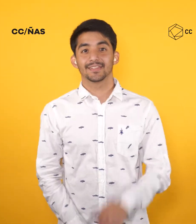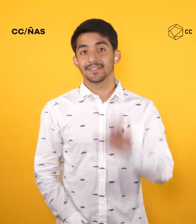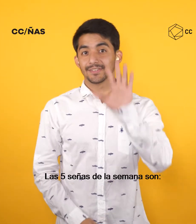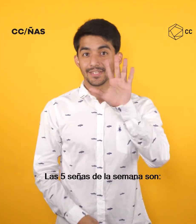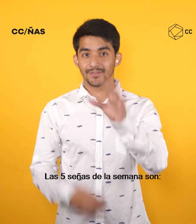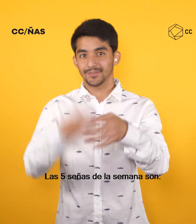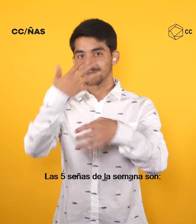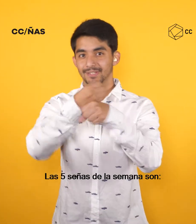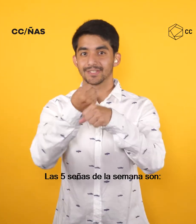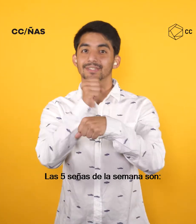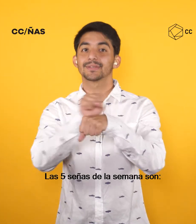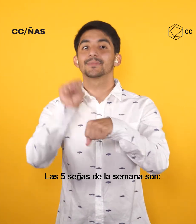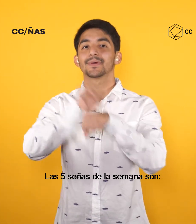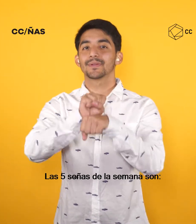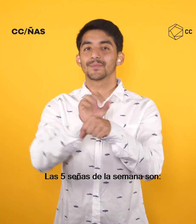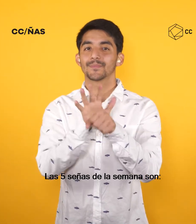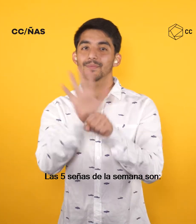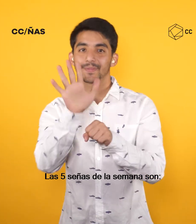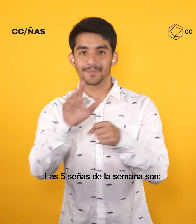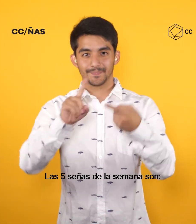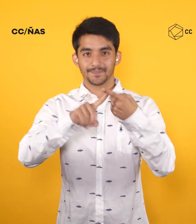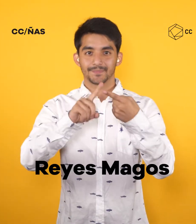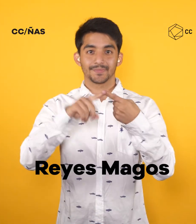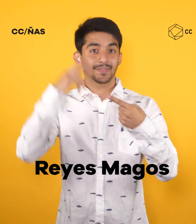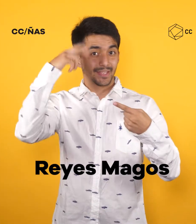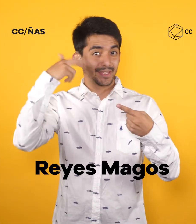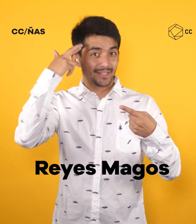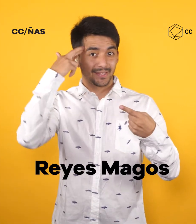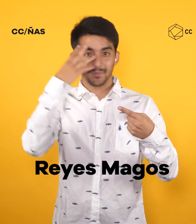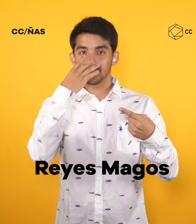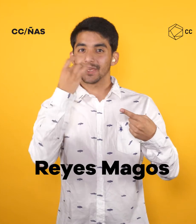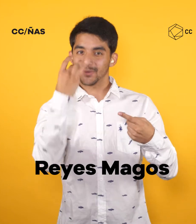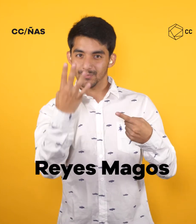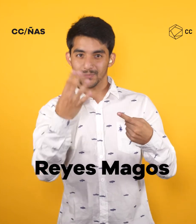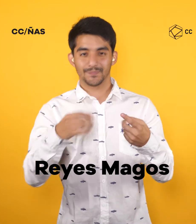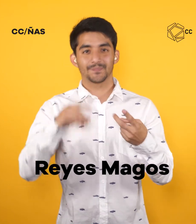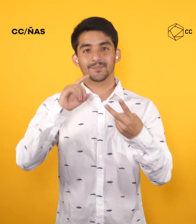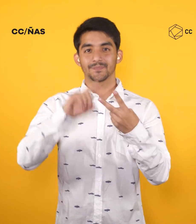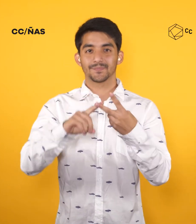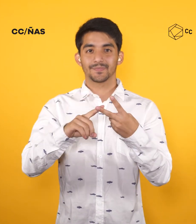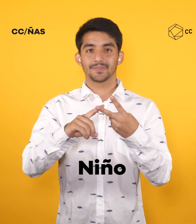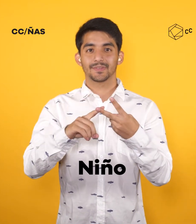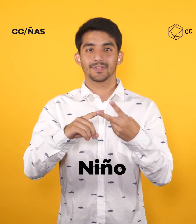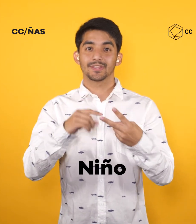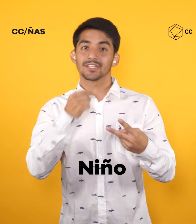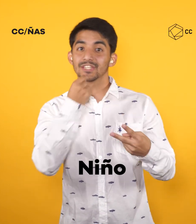Las cinco señas de la semana son... Reyes Magos Magos Niño